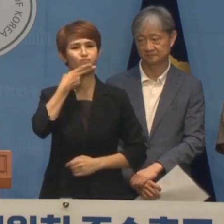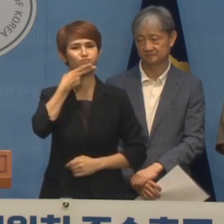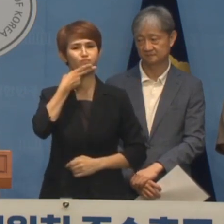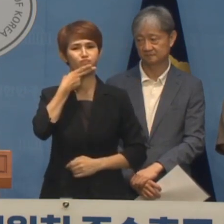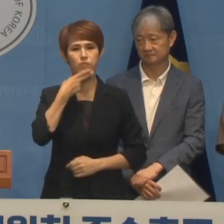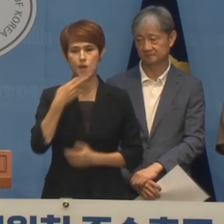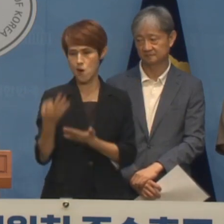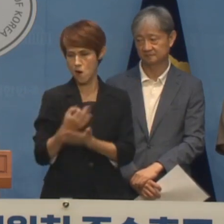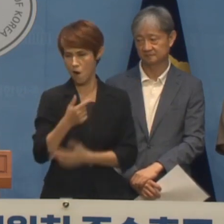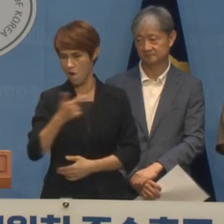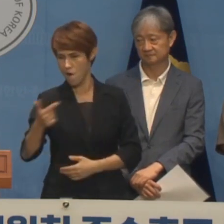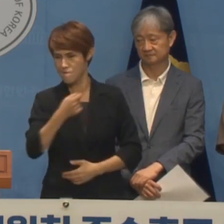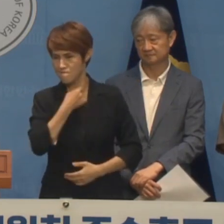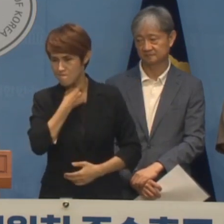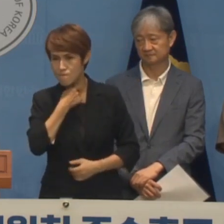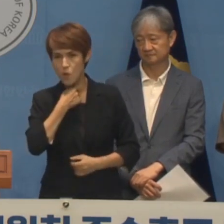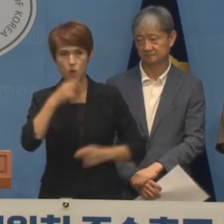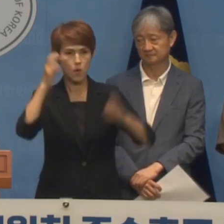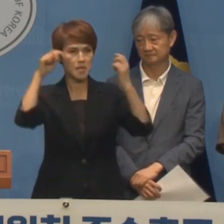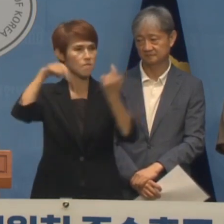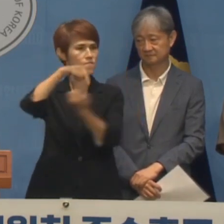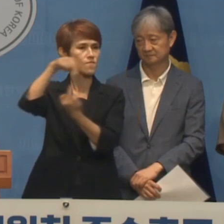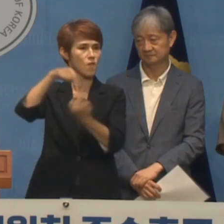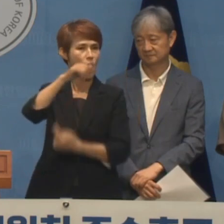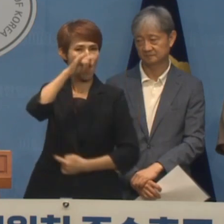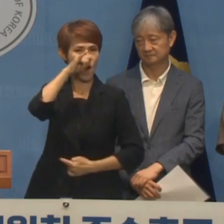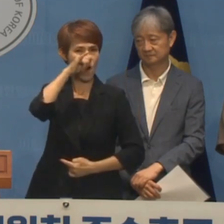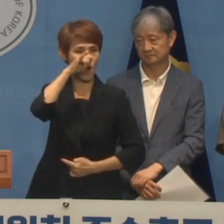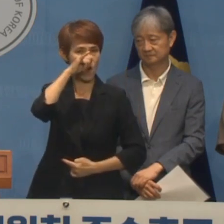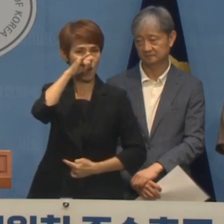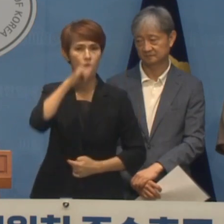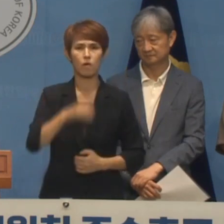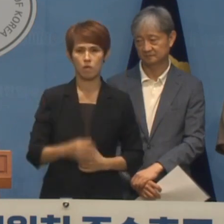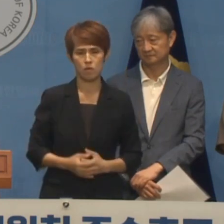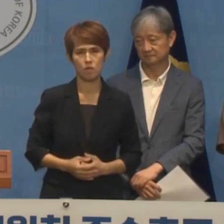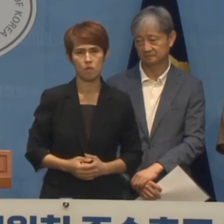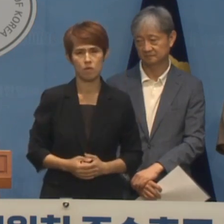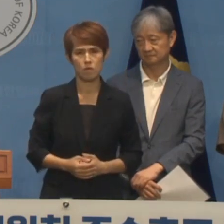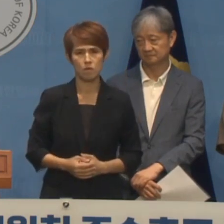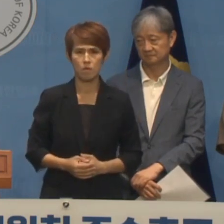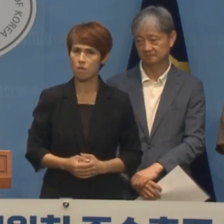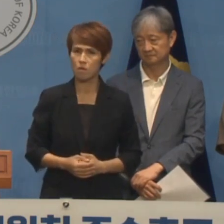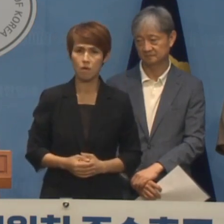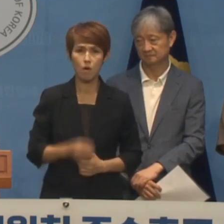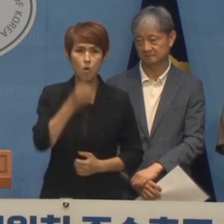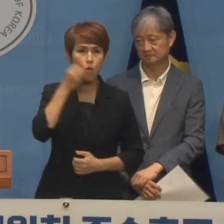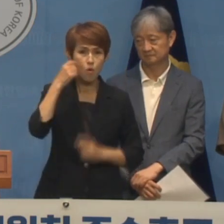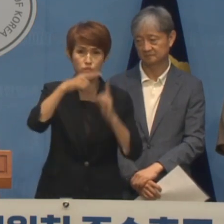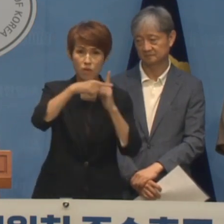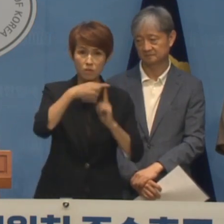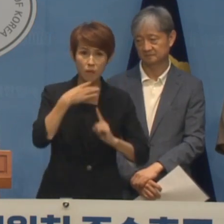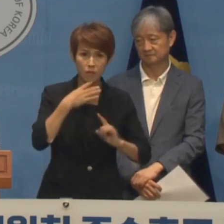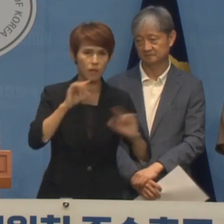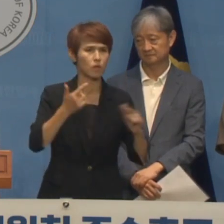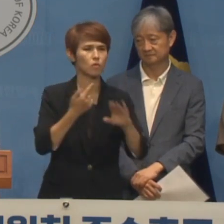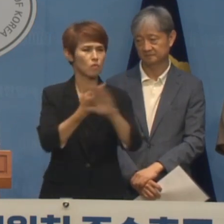자신의 높은 수익만을 위해 기업을 운영하거나 쪼개기 매각을 하고 있습니다. 이게 어디 홈플러스